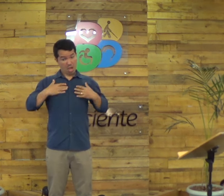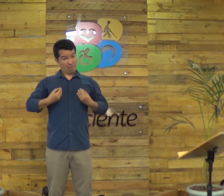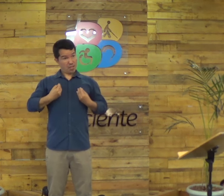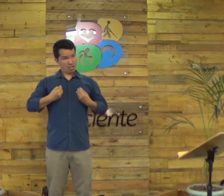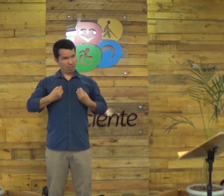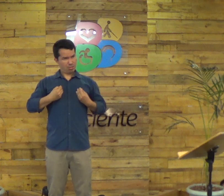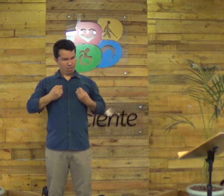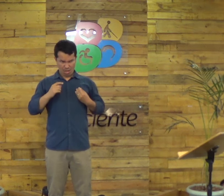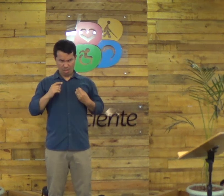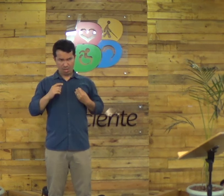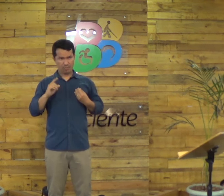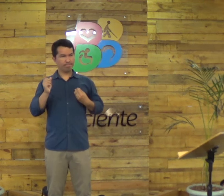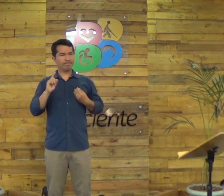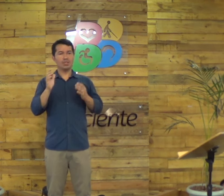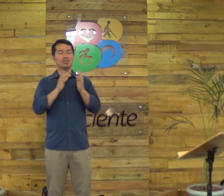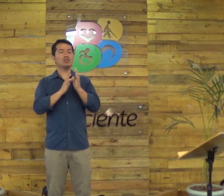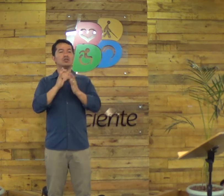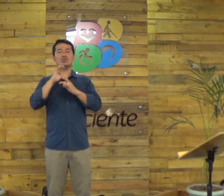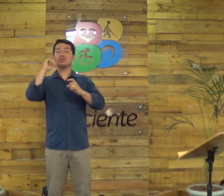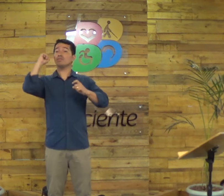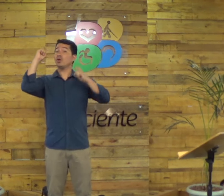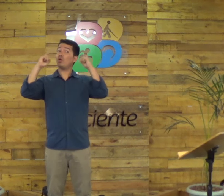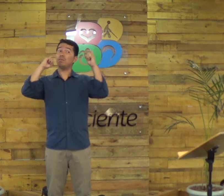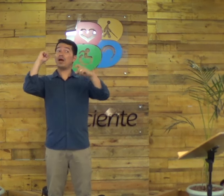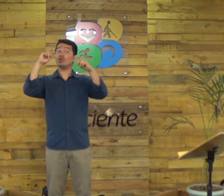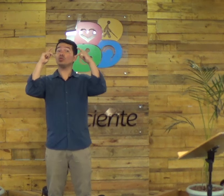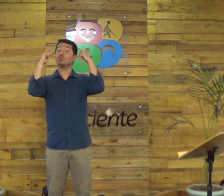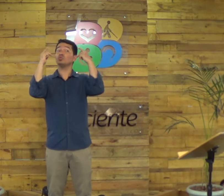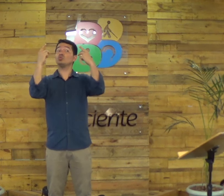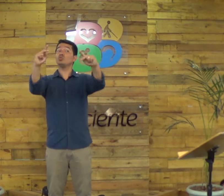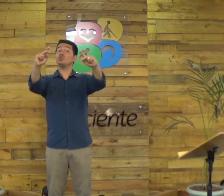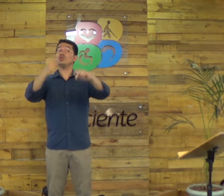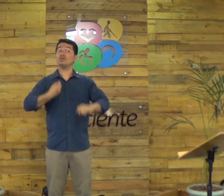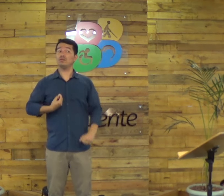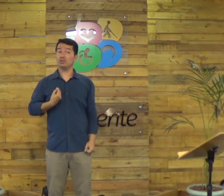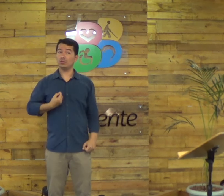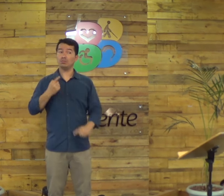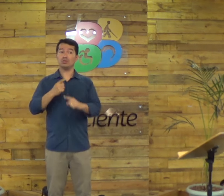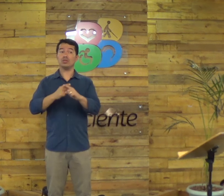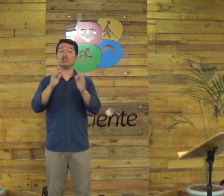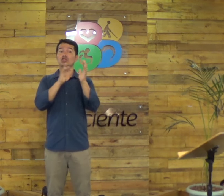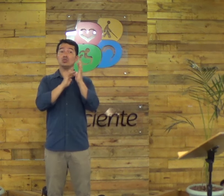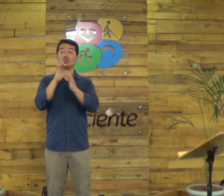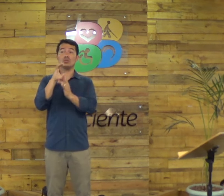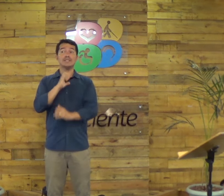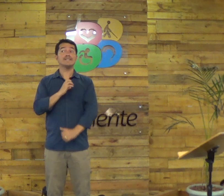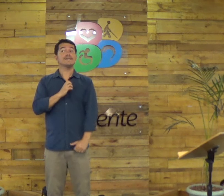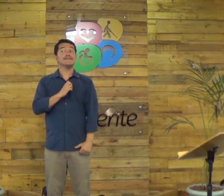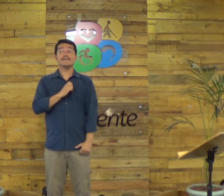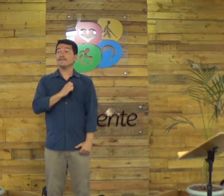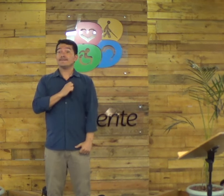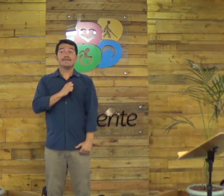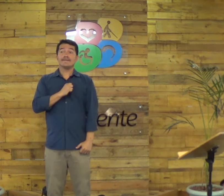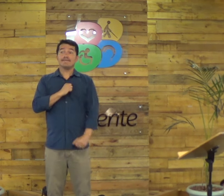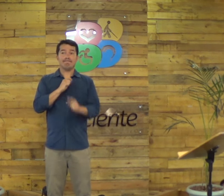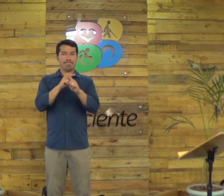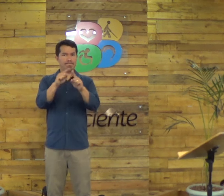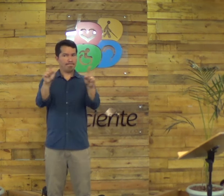já não se preocupou com a vida dele? não, Ele se preocupou muito com a sua vida, porque Jesus amou você demais,